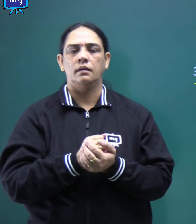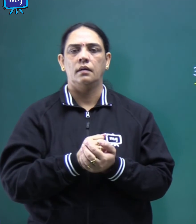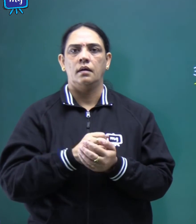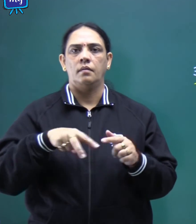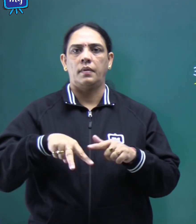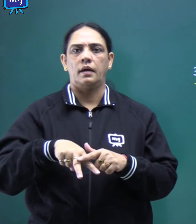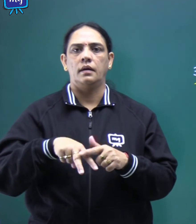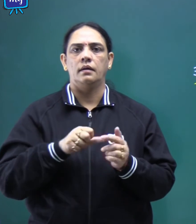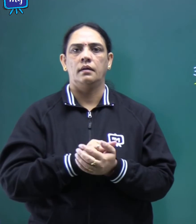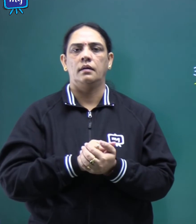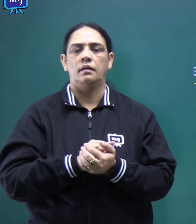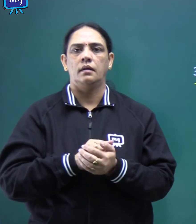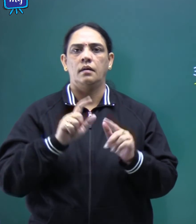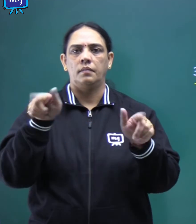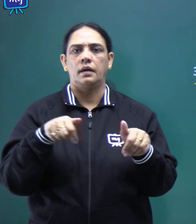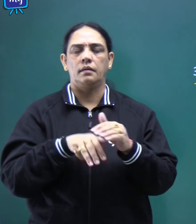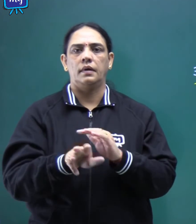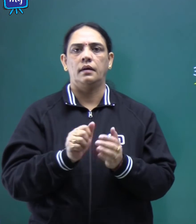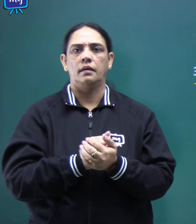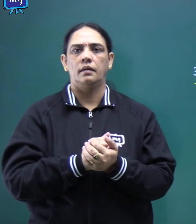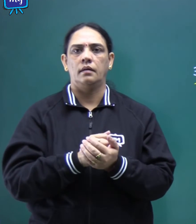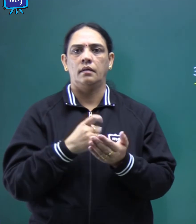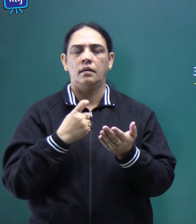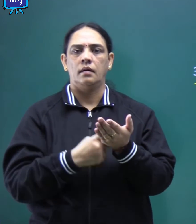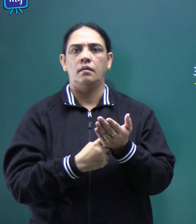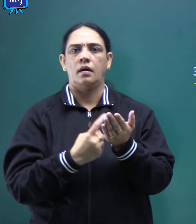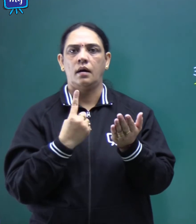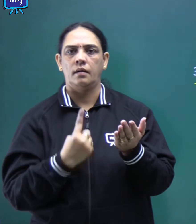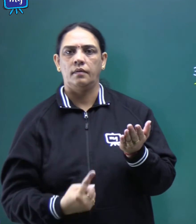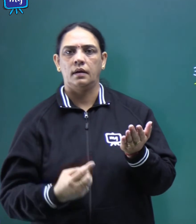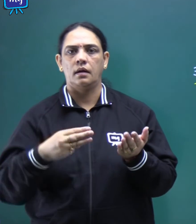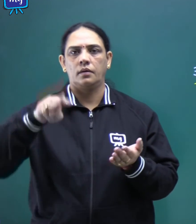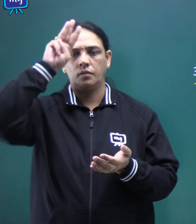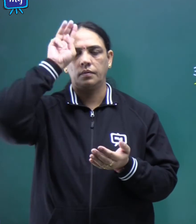पाई ब्रैकेट में r1 का क्यूब